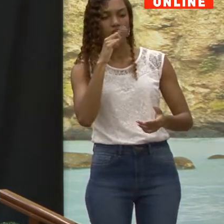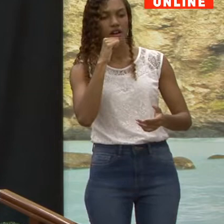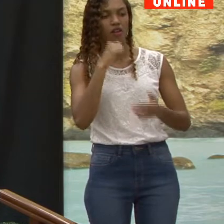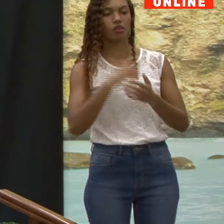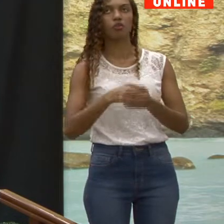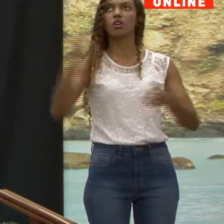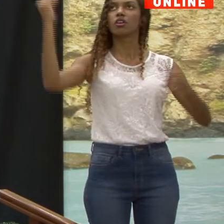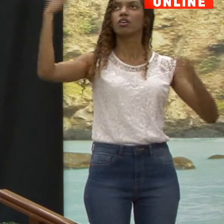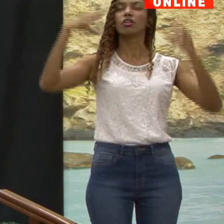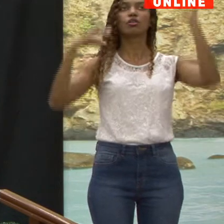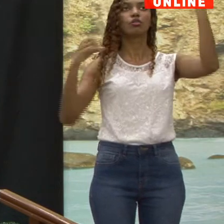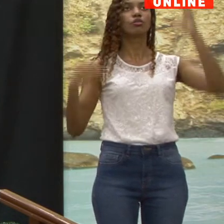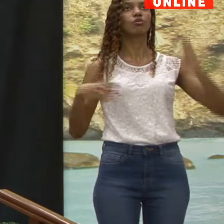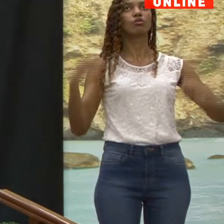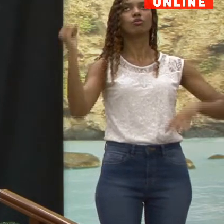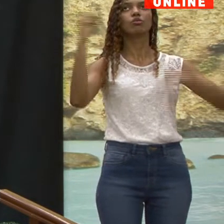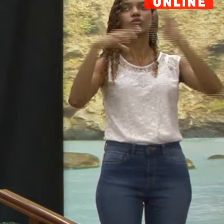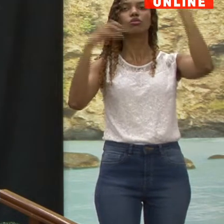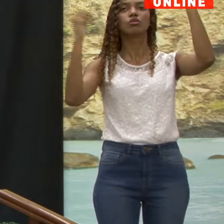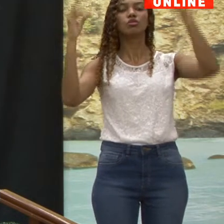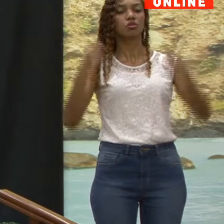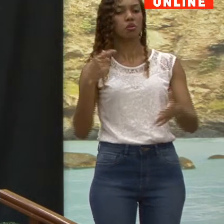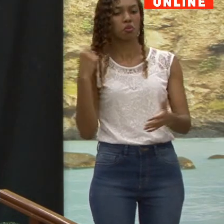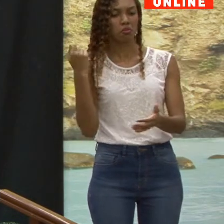do funcionário.